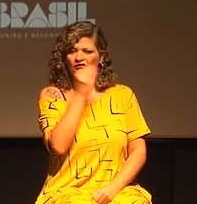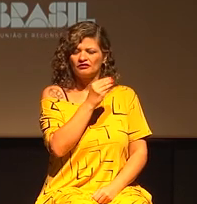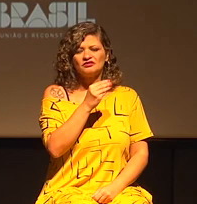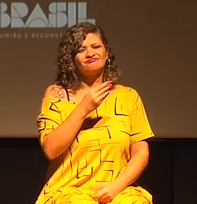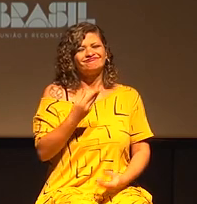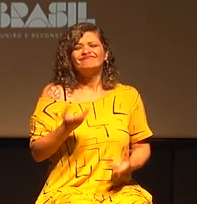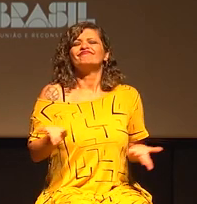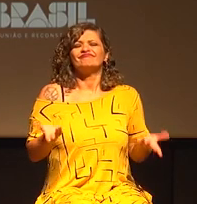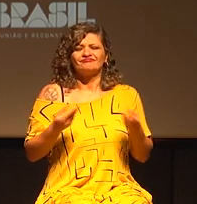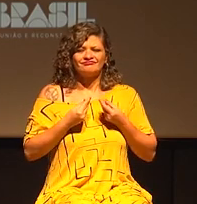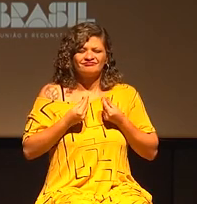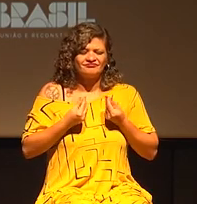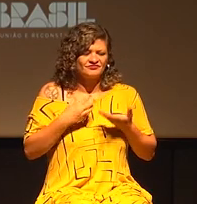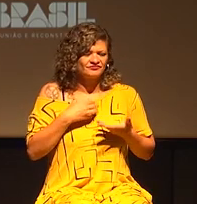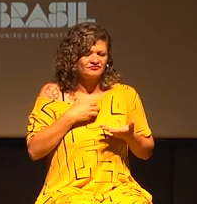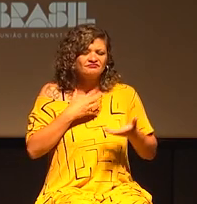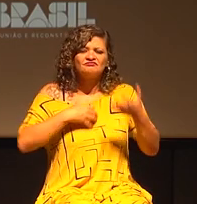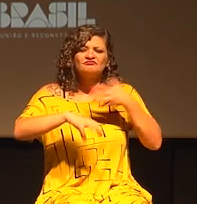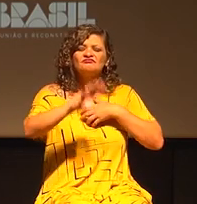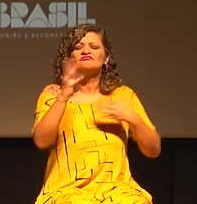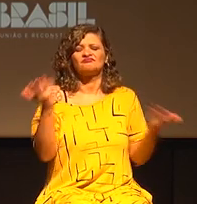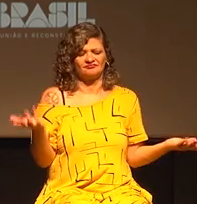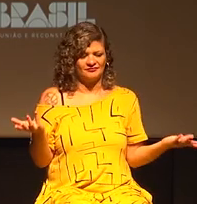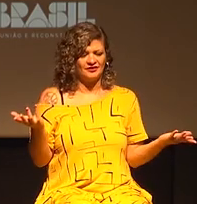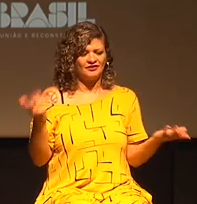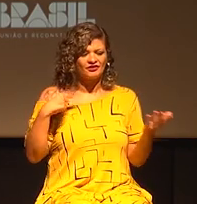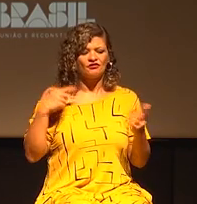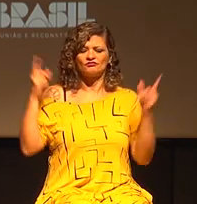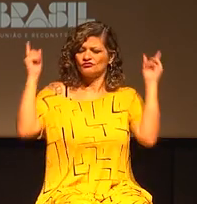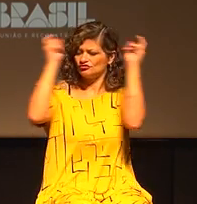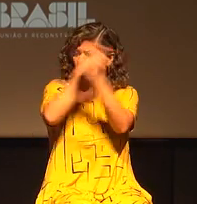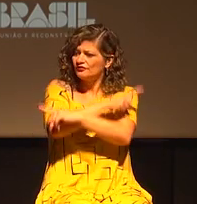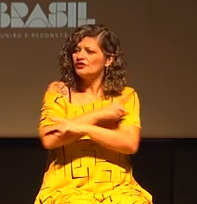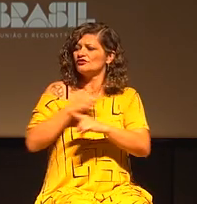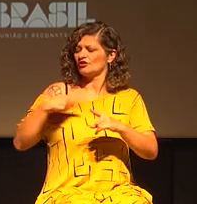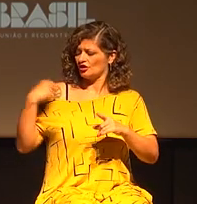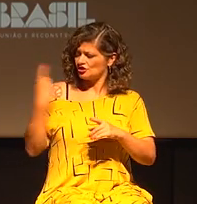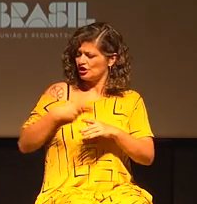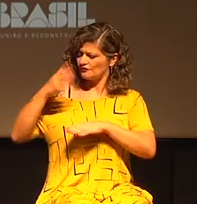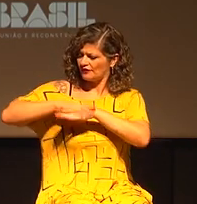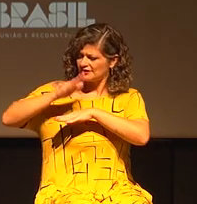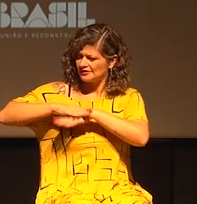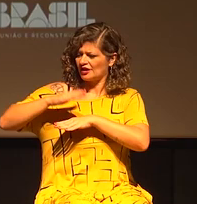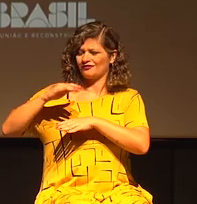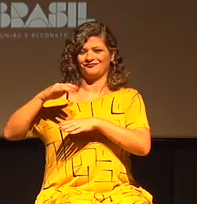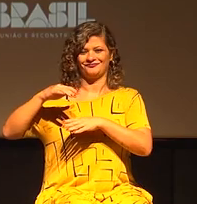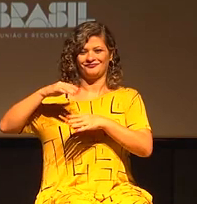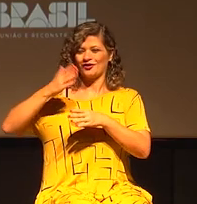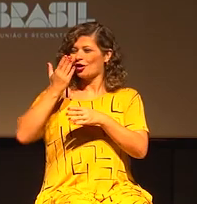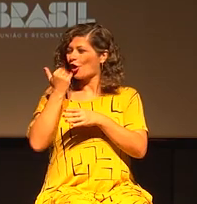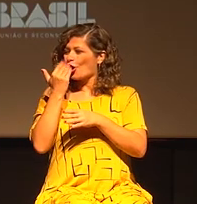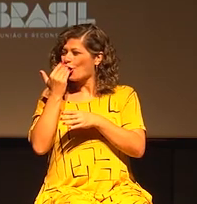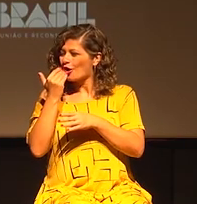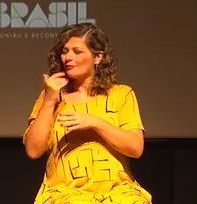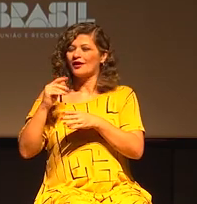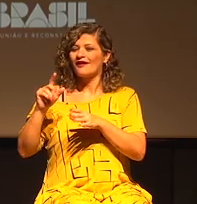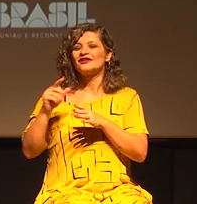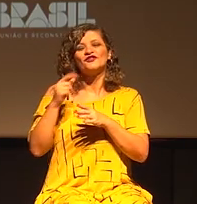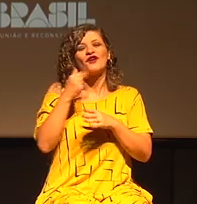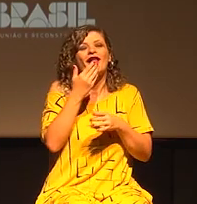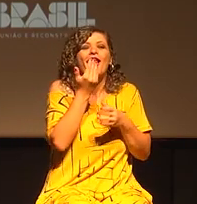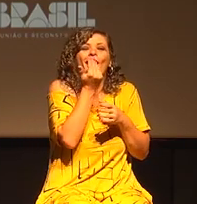sentido quando a gente tá trabalhando eh produzindo alimento produzindo comida que acho que ninguém chama vamos comer um alimen tenho comer uma